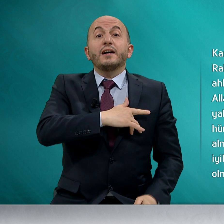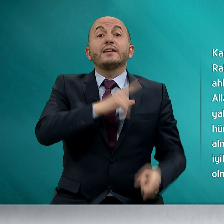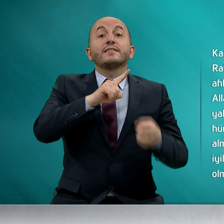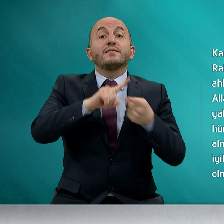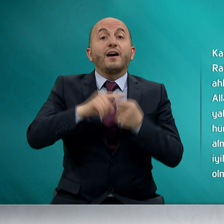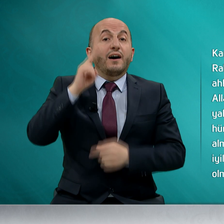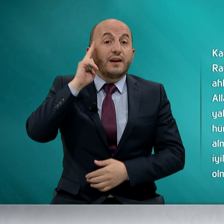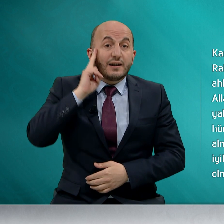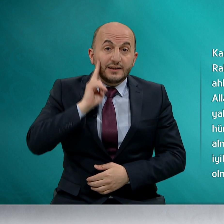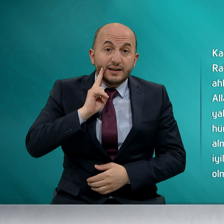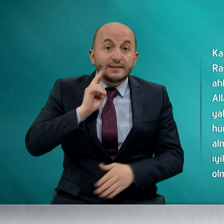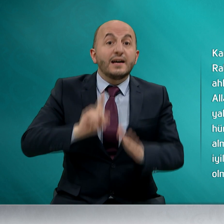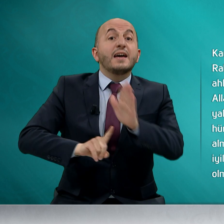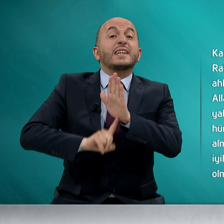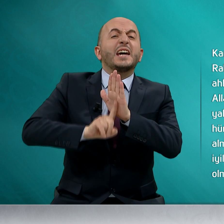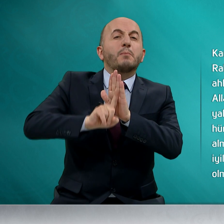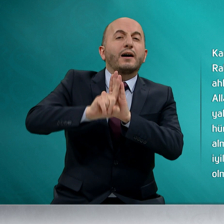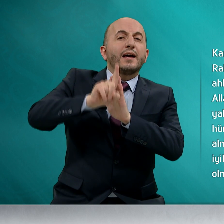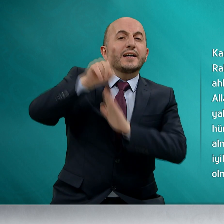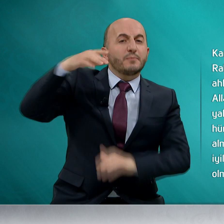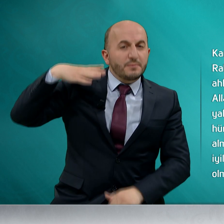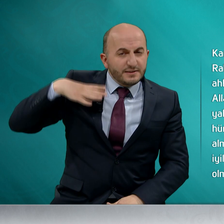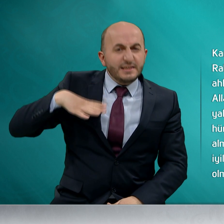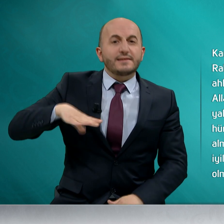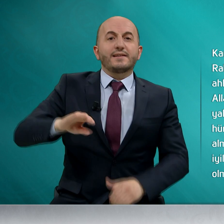imanen ve ahlaken kemale ermemizi ister.